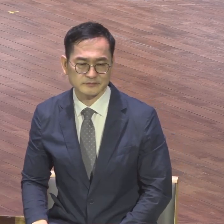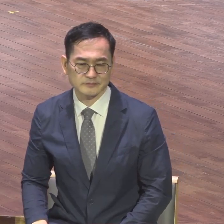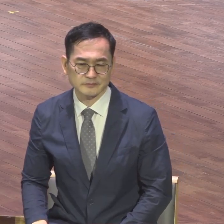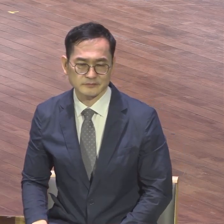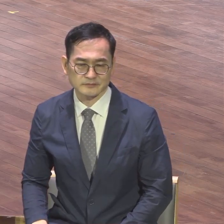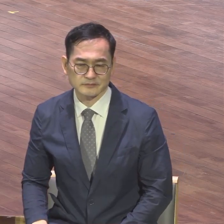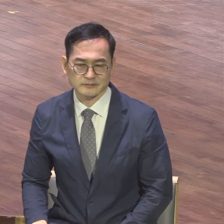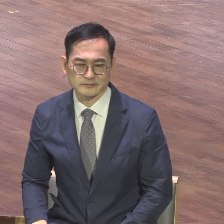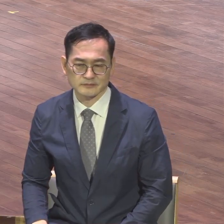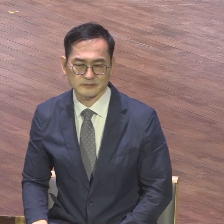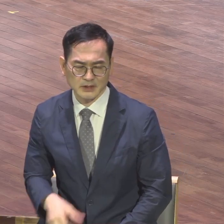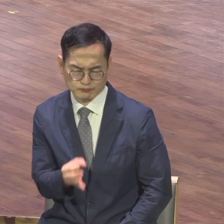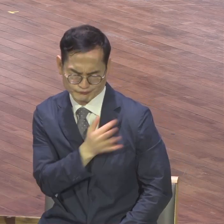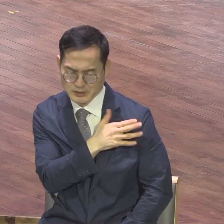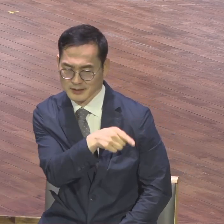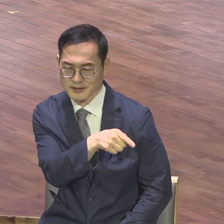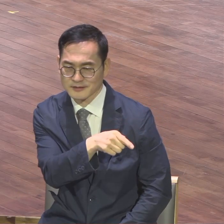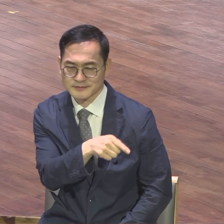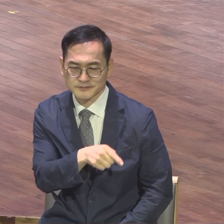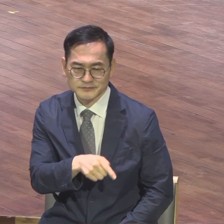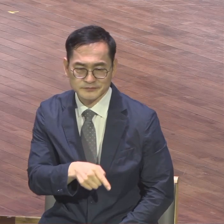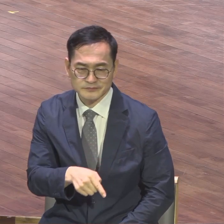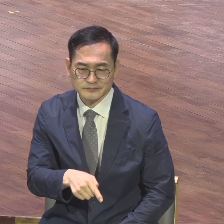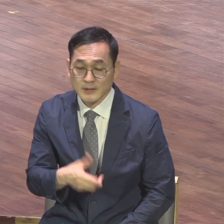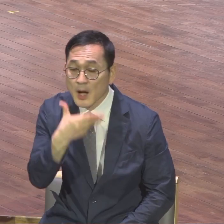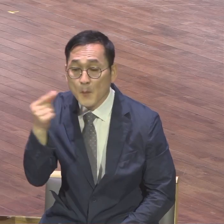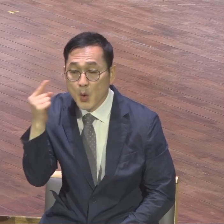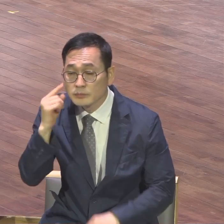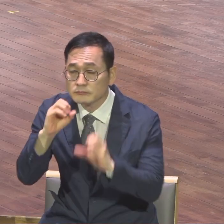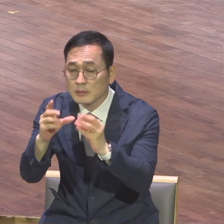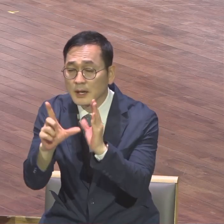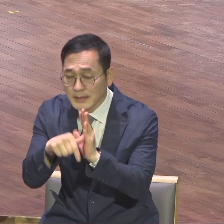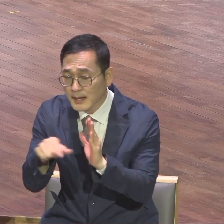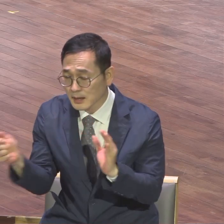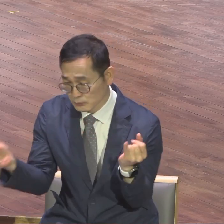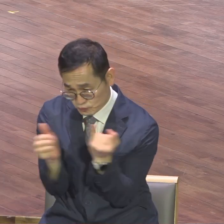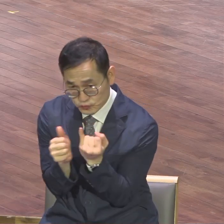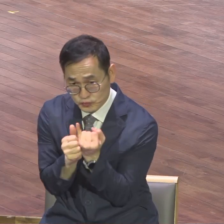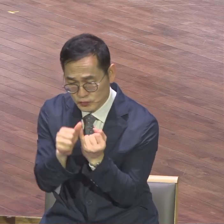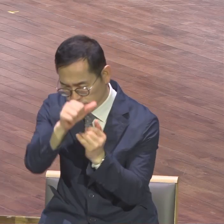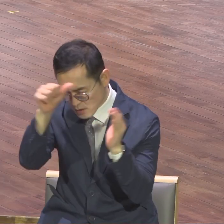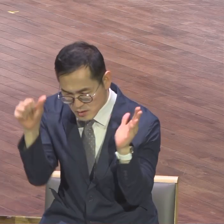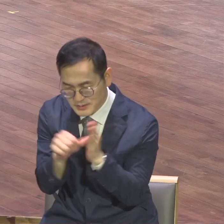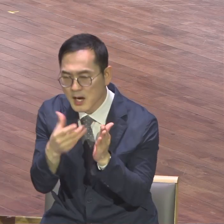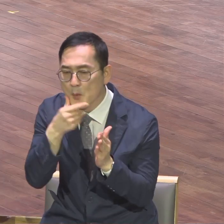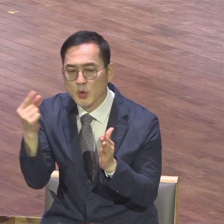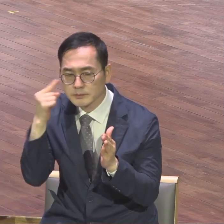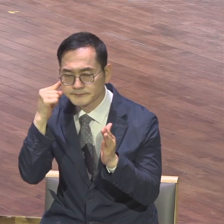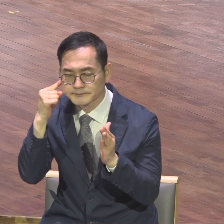바울이 이 로마 복음화를 이루어 가는데 이 부부가 평생